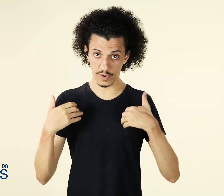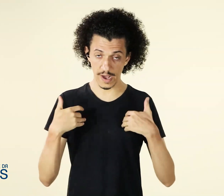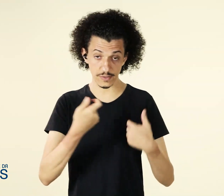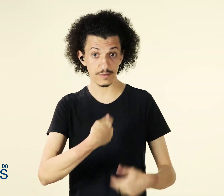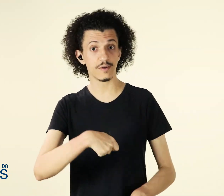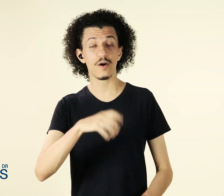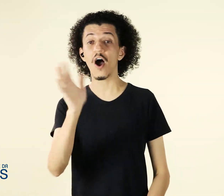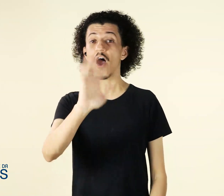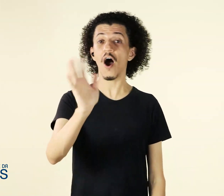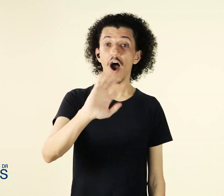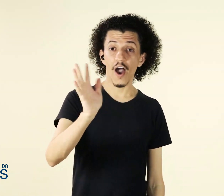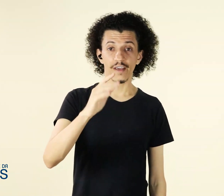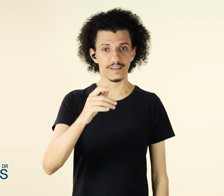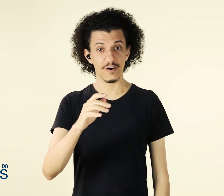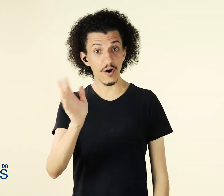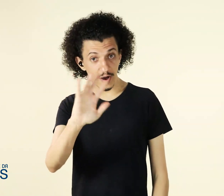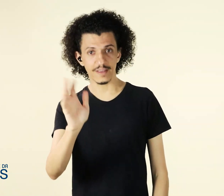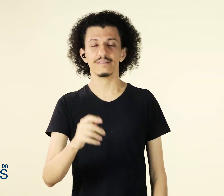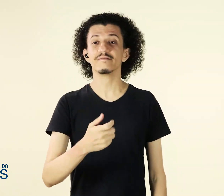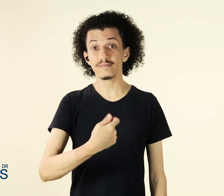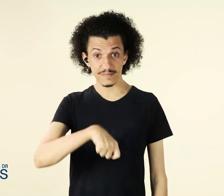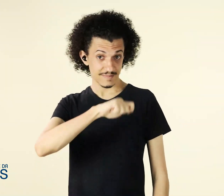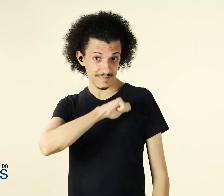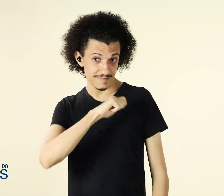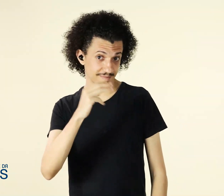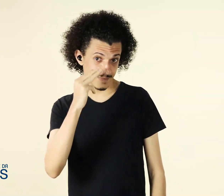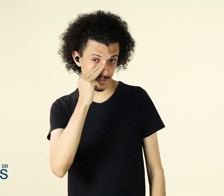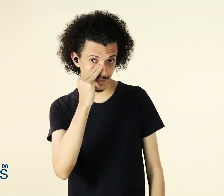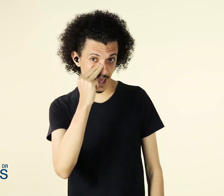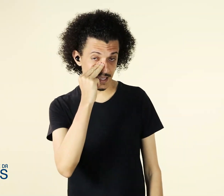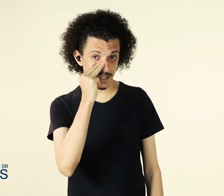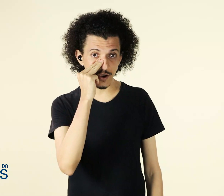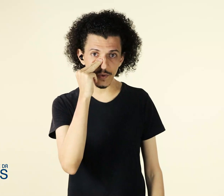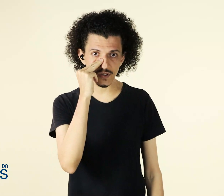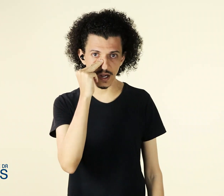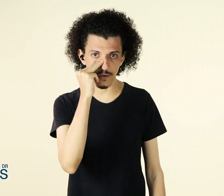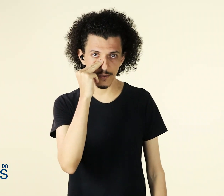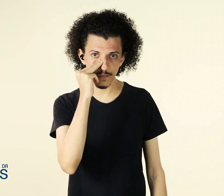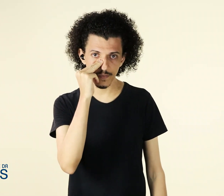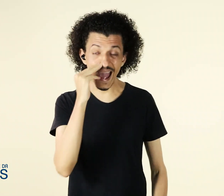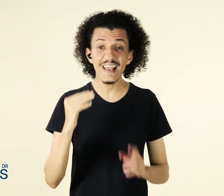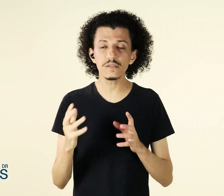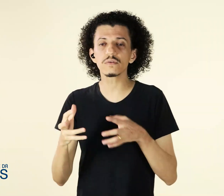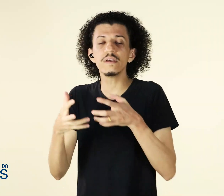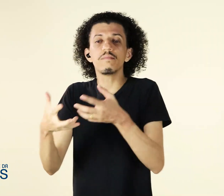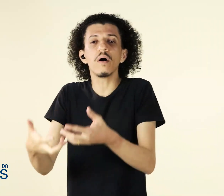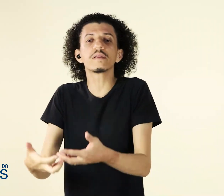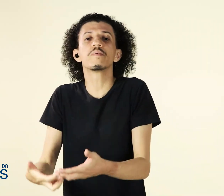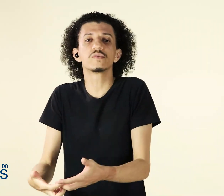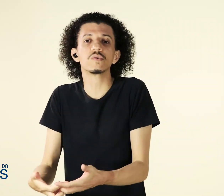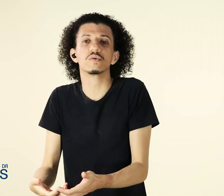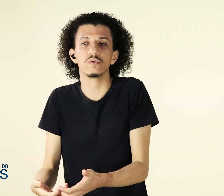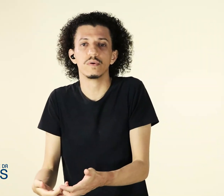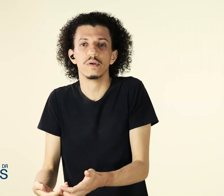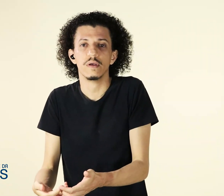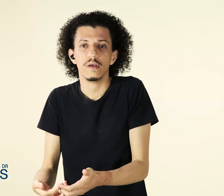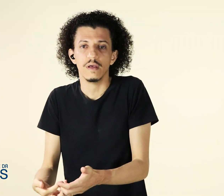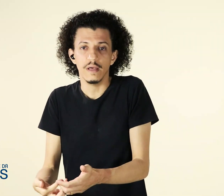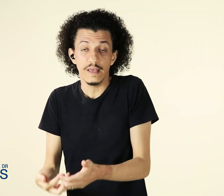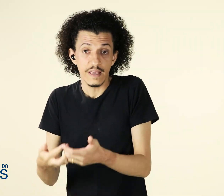caso, oi, esse aqui é o meu sinal. É isso que importa para o surdo.